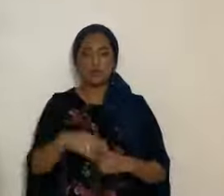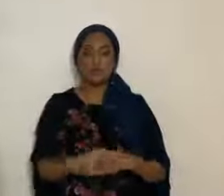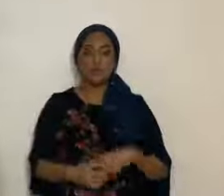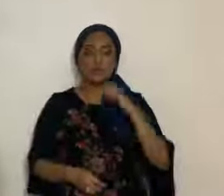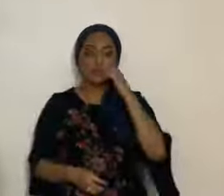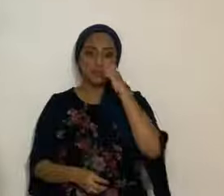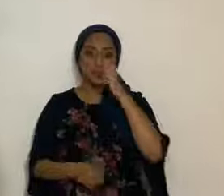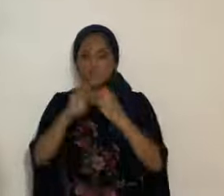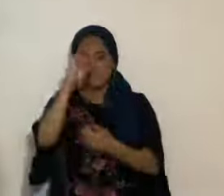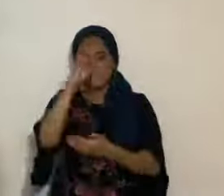precisamente,